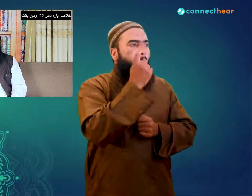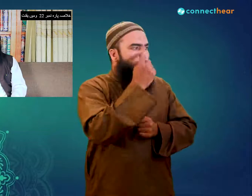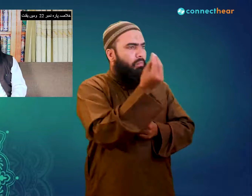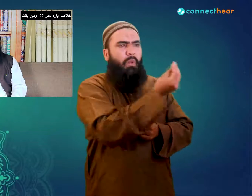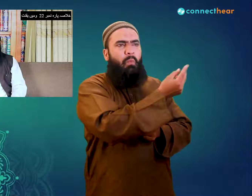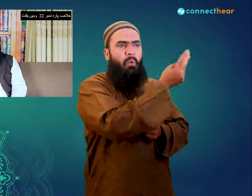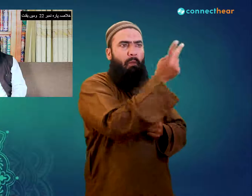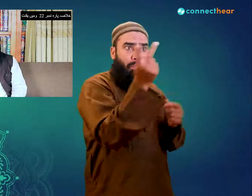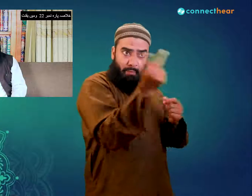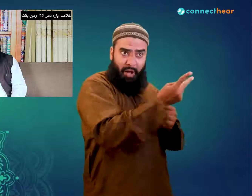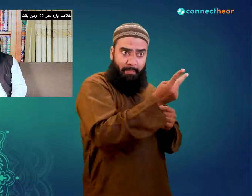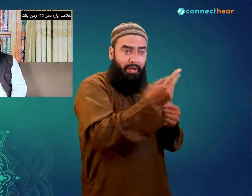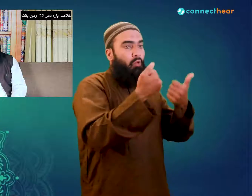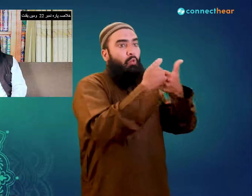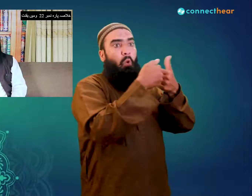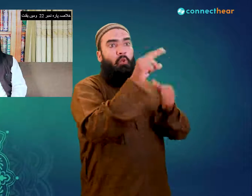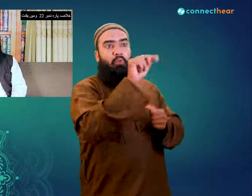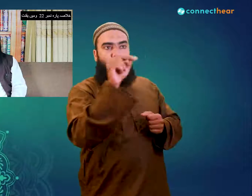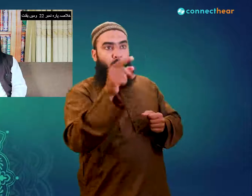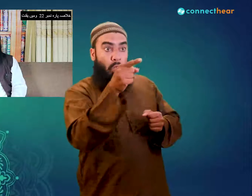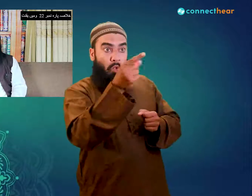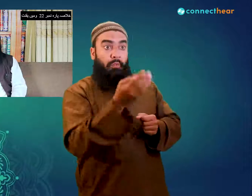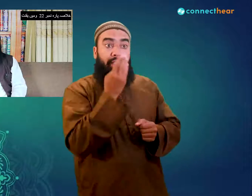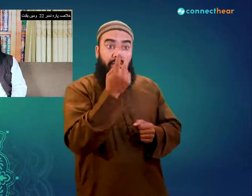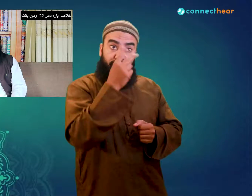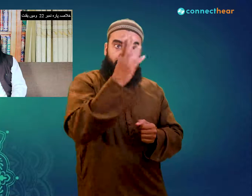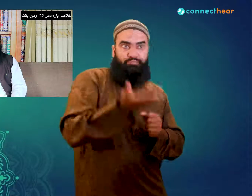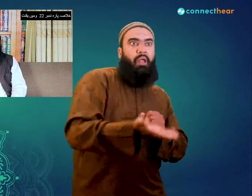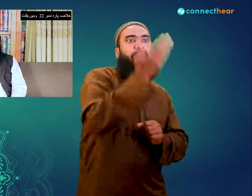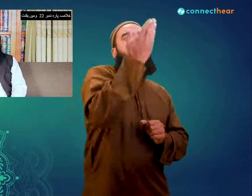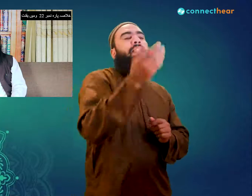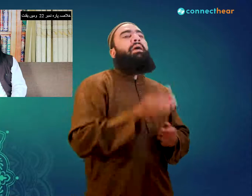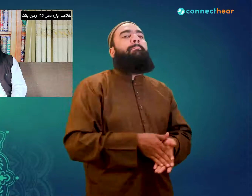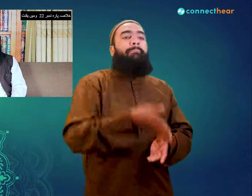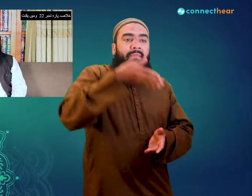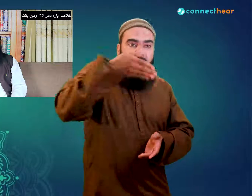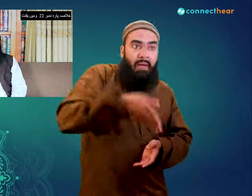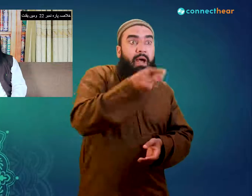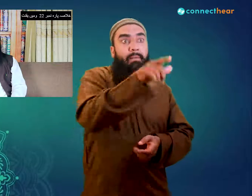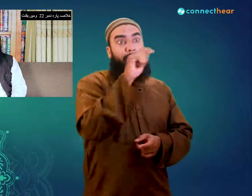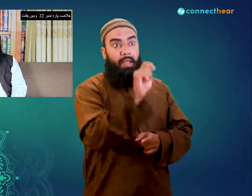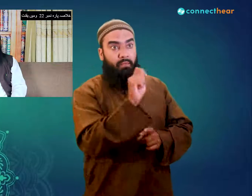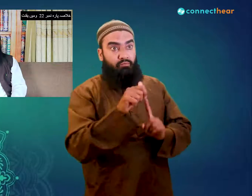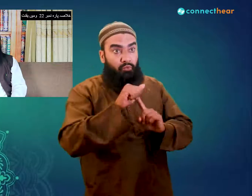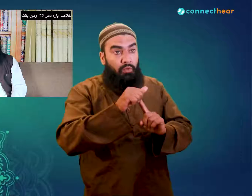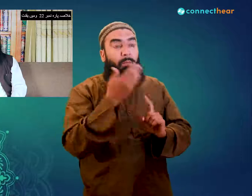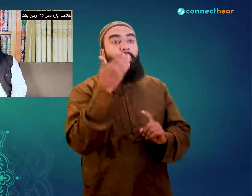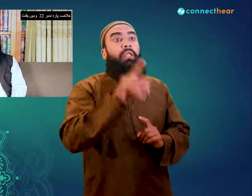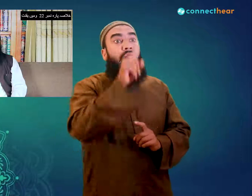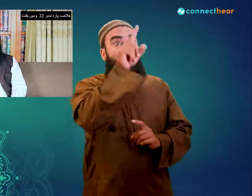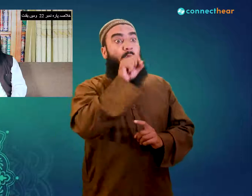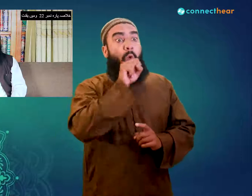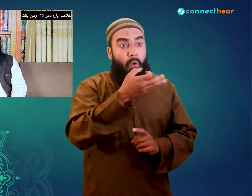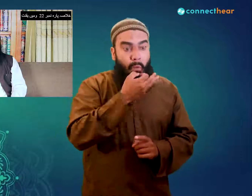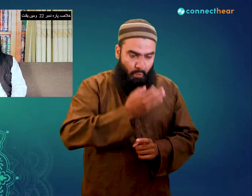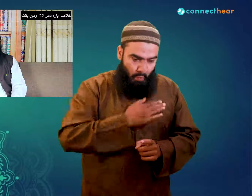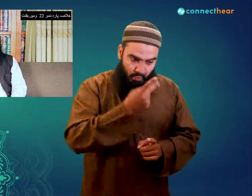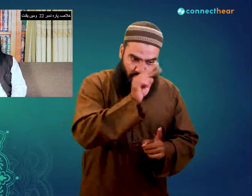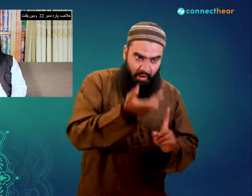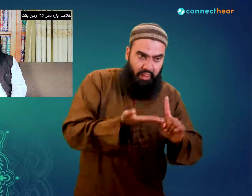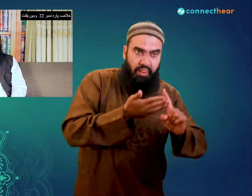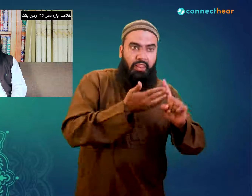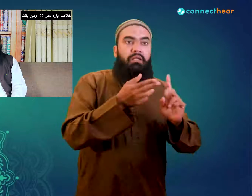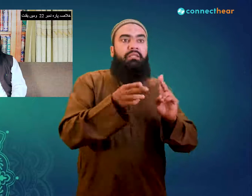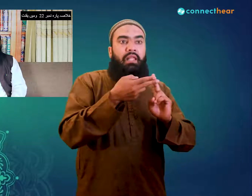ہے، اس لیے انہیں اللہ کی اطاعت، اللہ کے رسول صلی اللہ علیہ وسلم کی اطاعت کا اہتمام